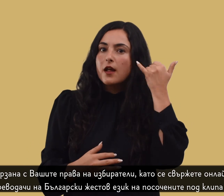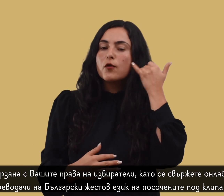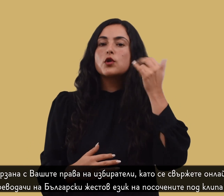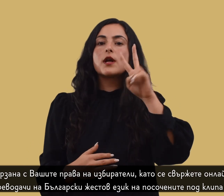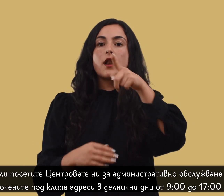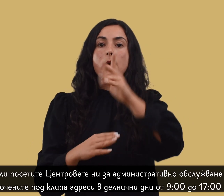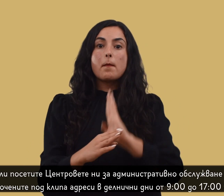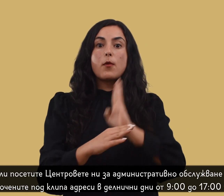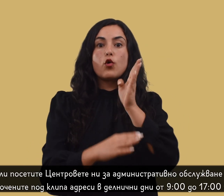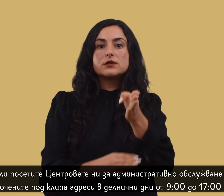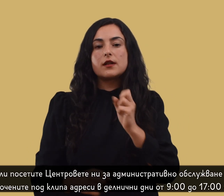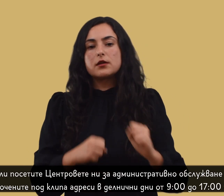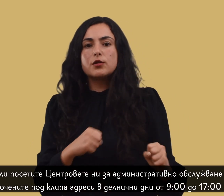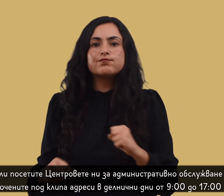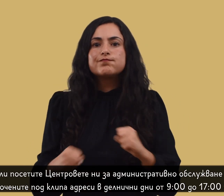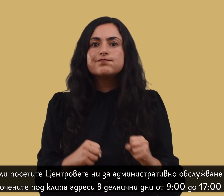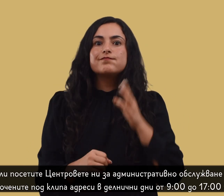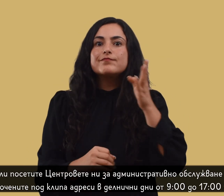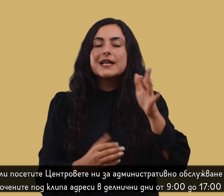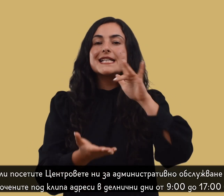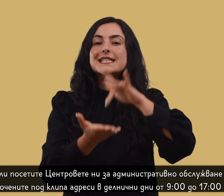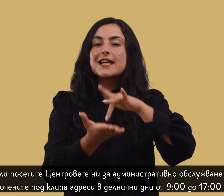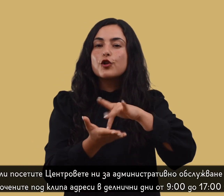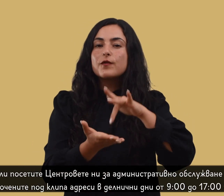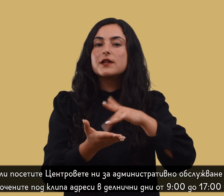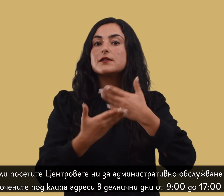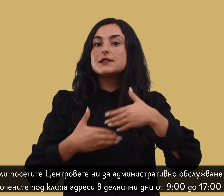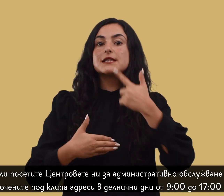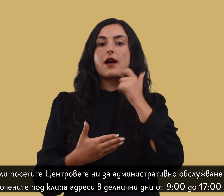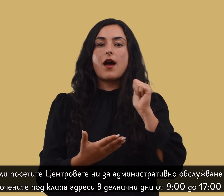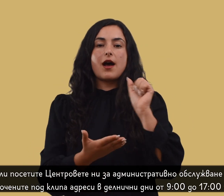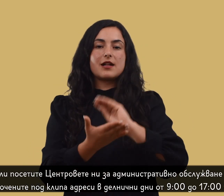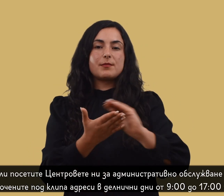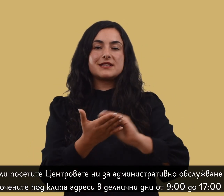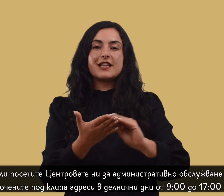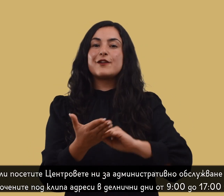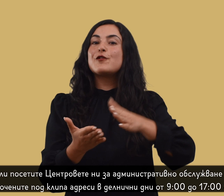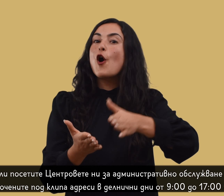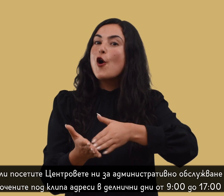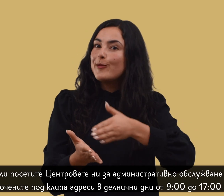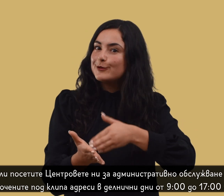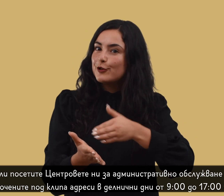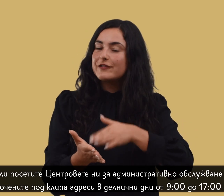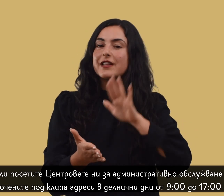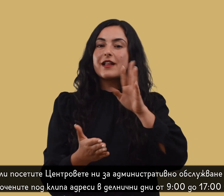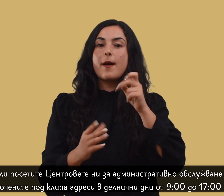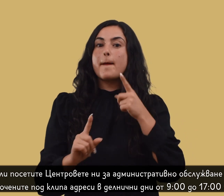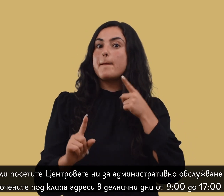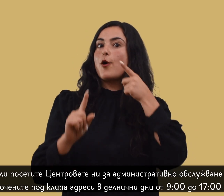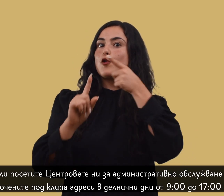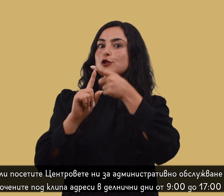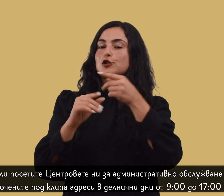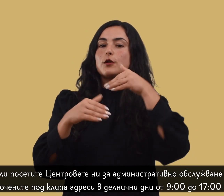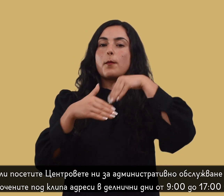Или посетите центровете ни за административно обслужване на посочените под